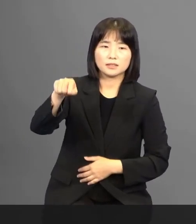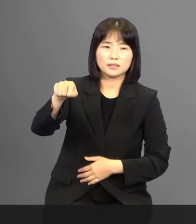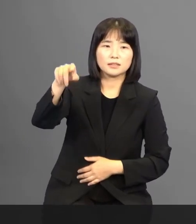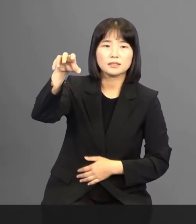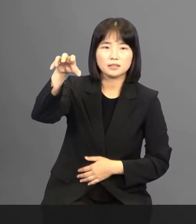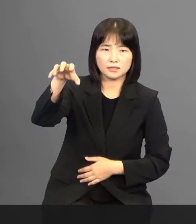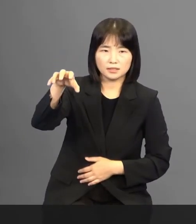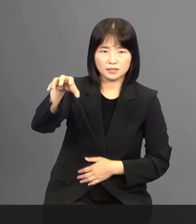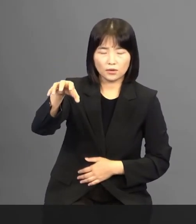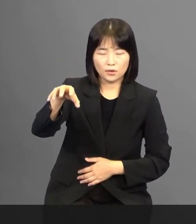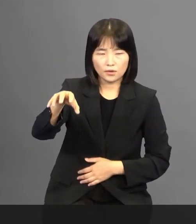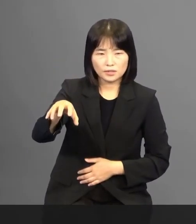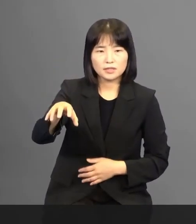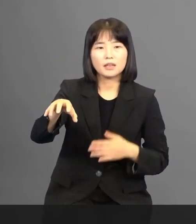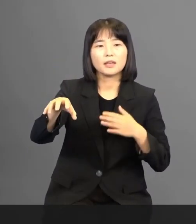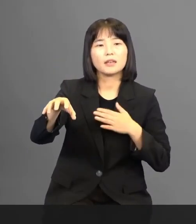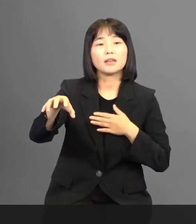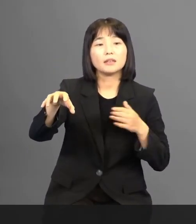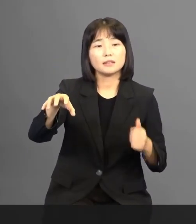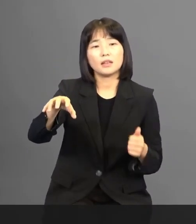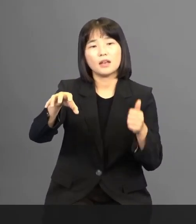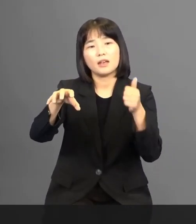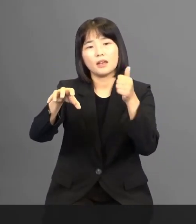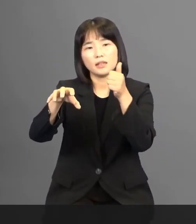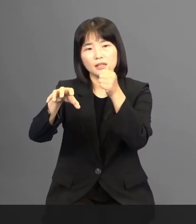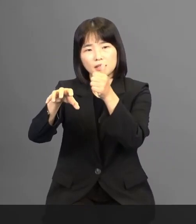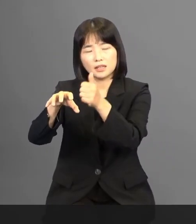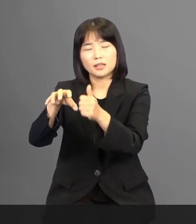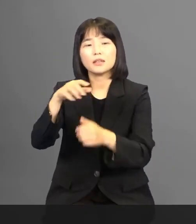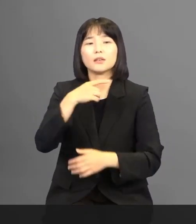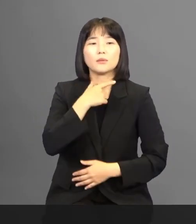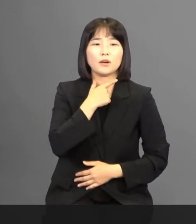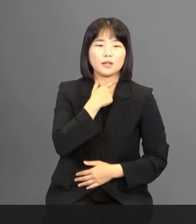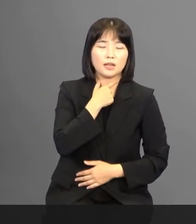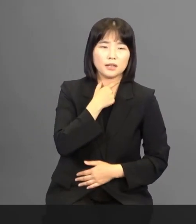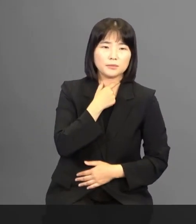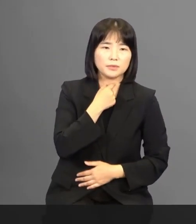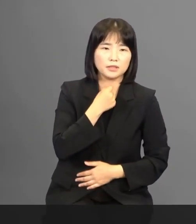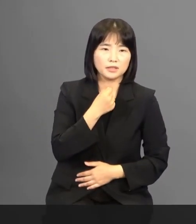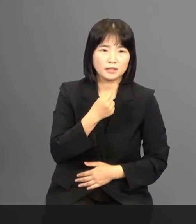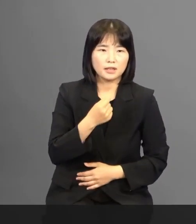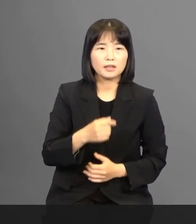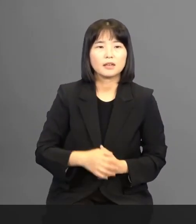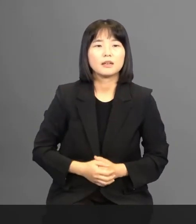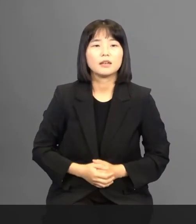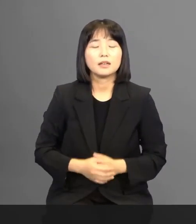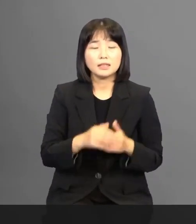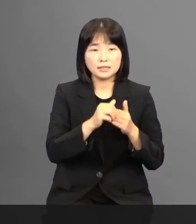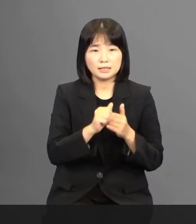뜻하신 그곳에 나 있기 원합니다.